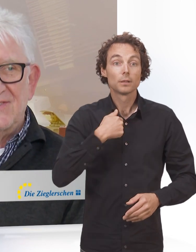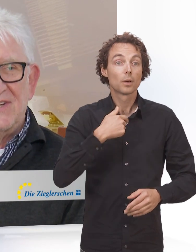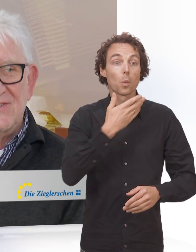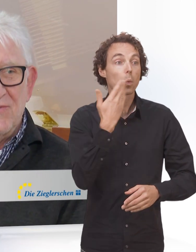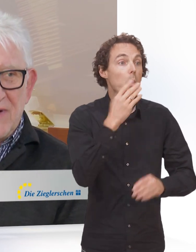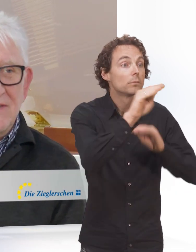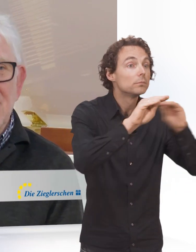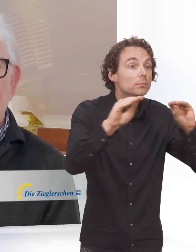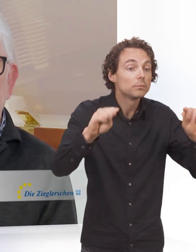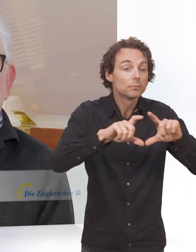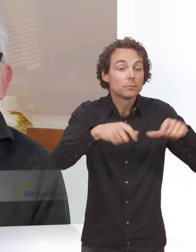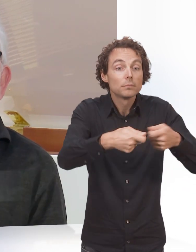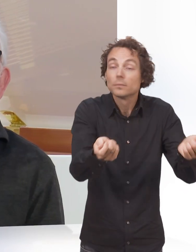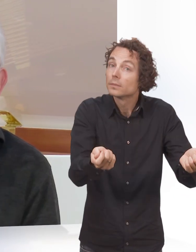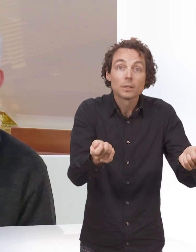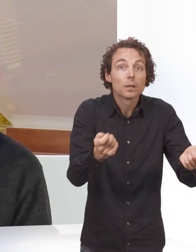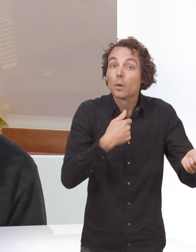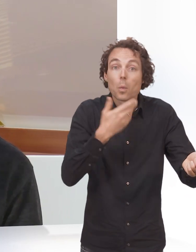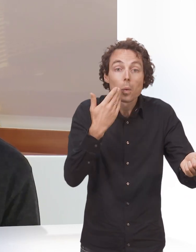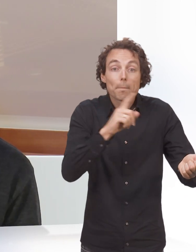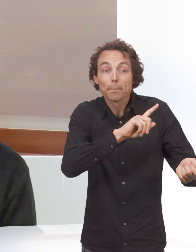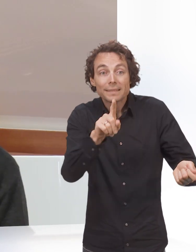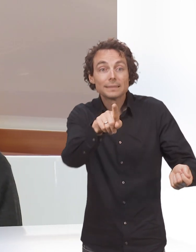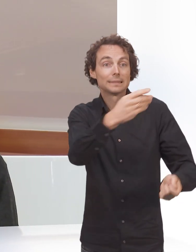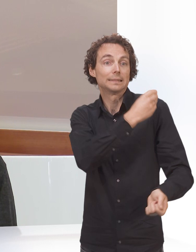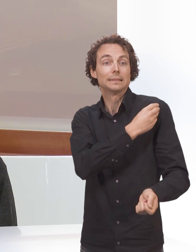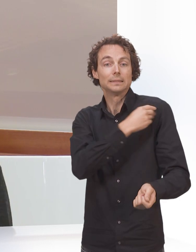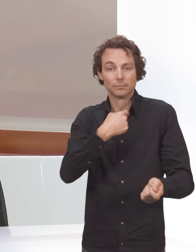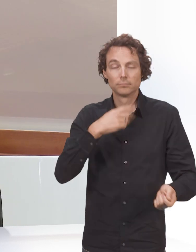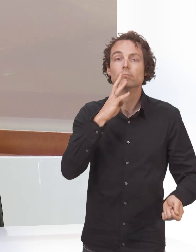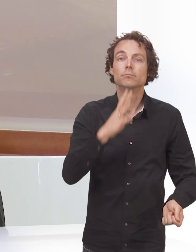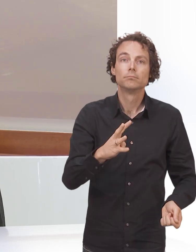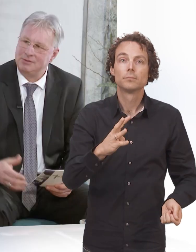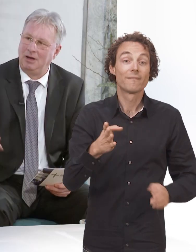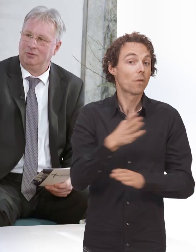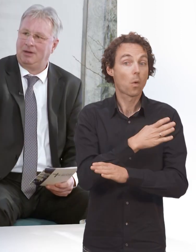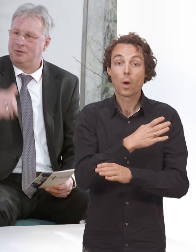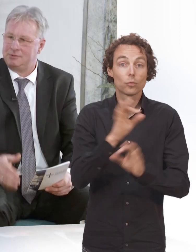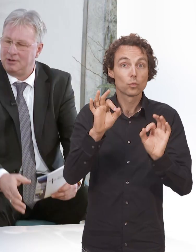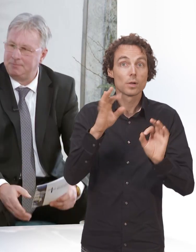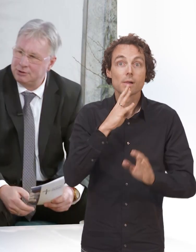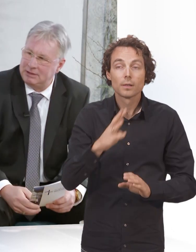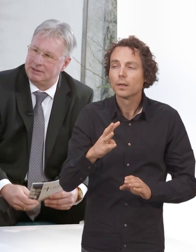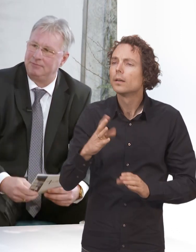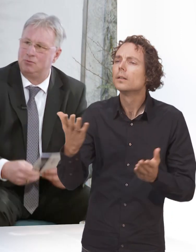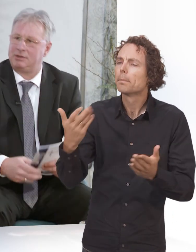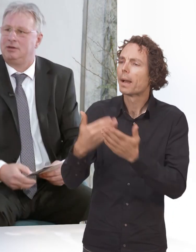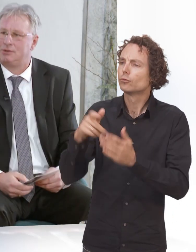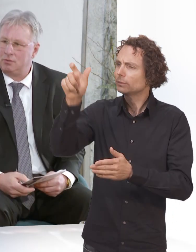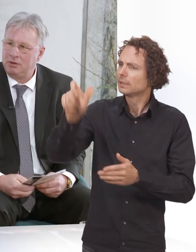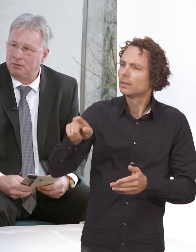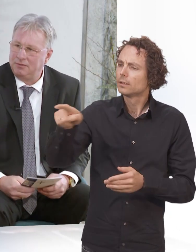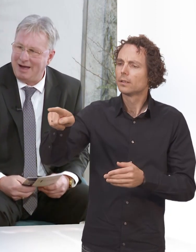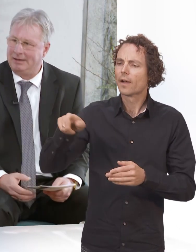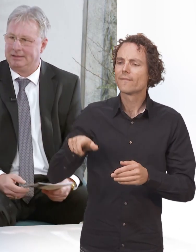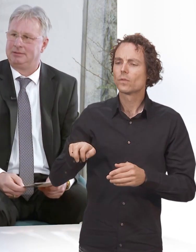keine Handzettel, sondern warte, bis Leute was von mir wissen wollen. Dann mache ich den Schnabel auf, vorher nicht. Also Arno Backhaus zum Beispiel stellt sich in die